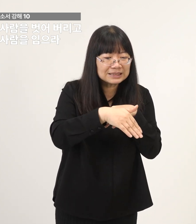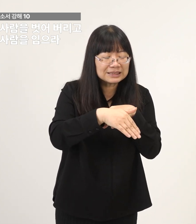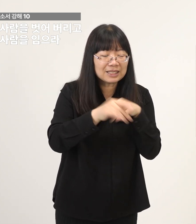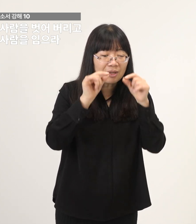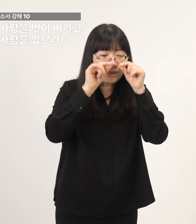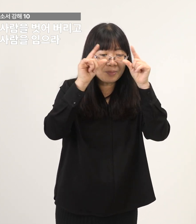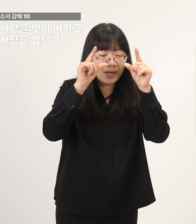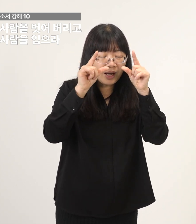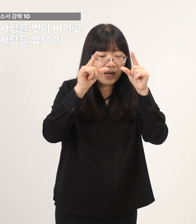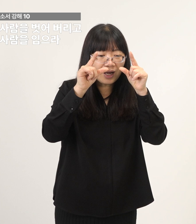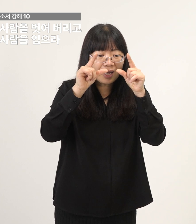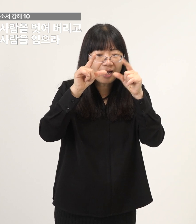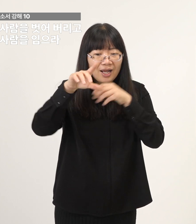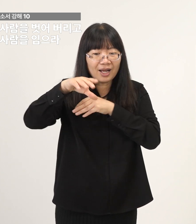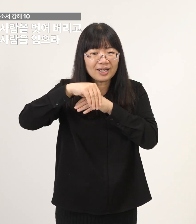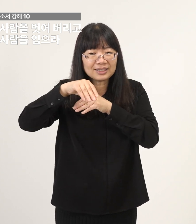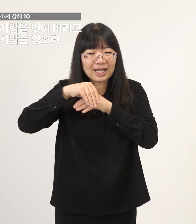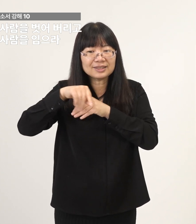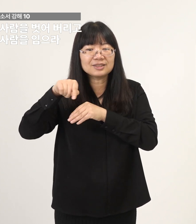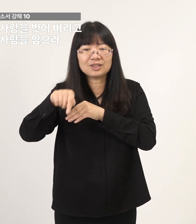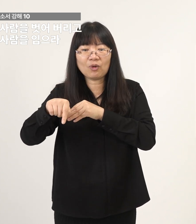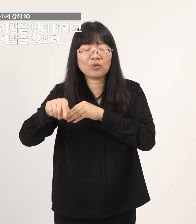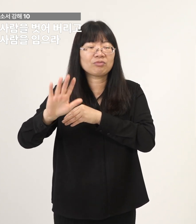그건 교양 과목 같은 게 아니에요.